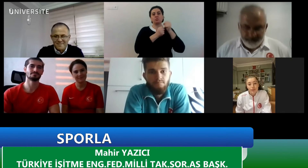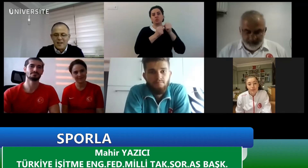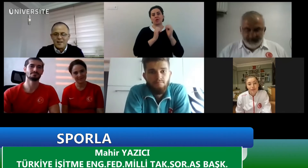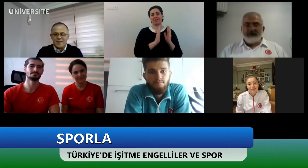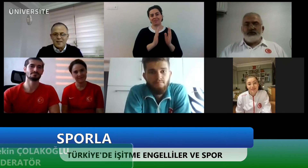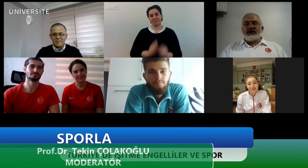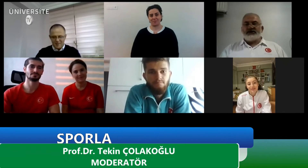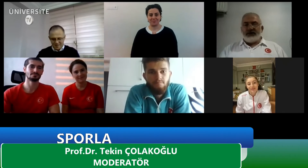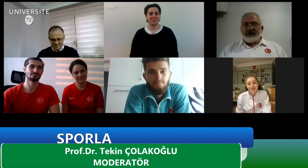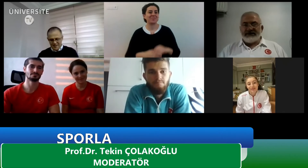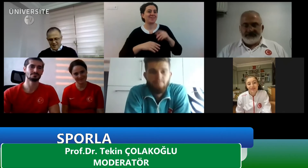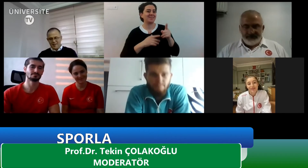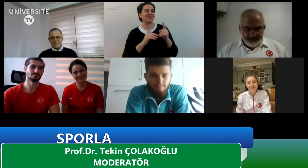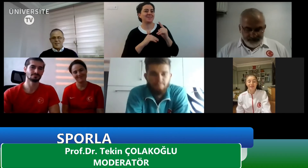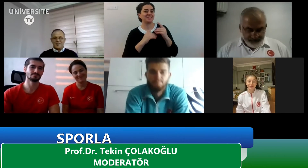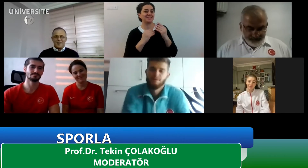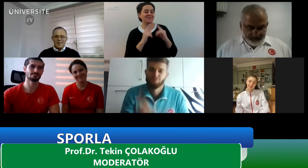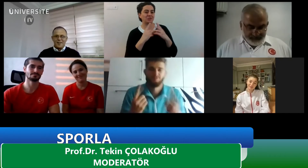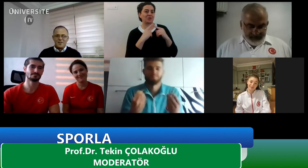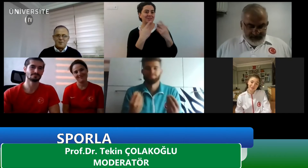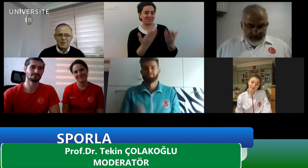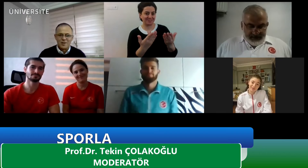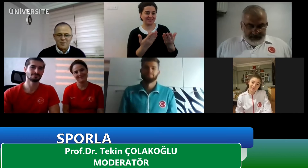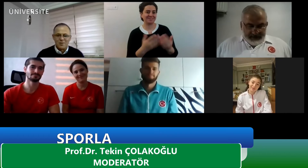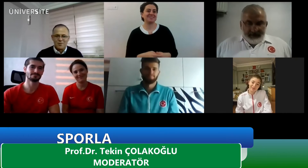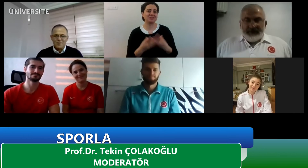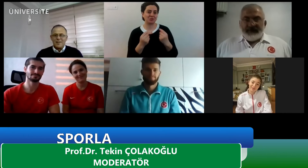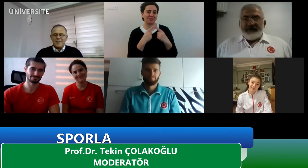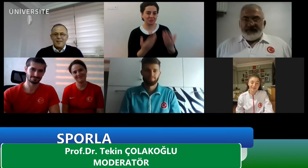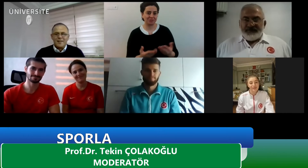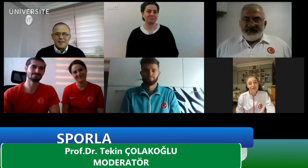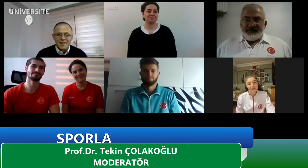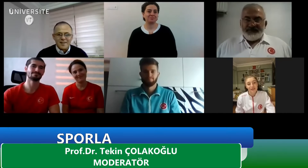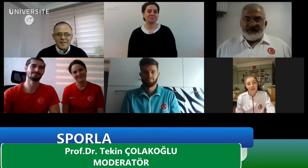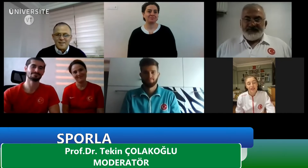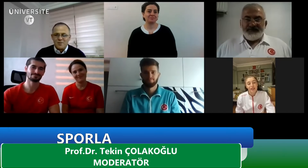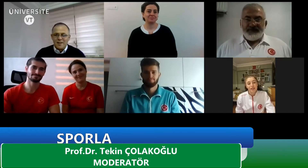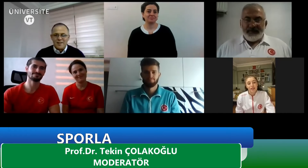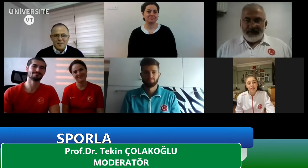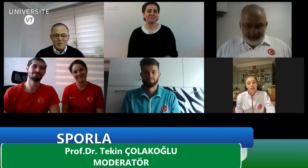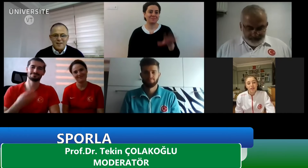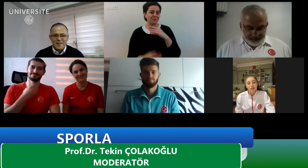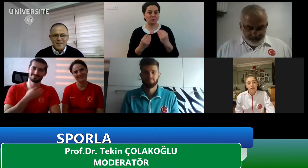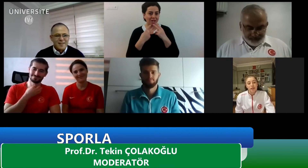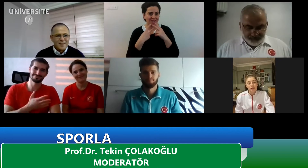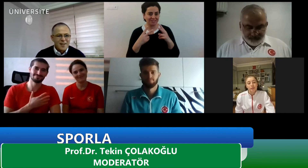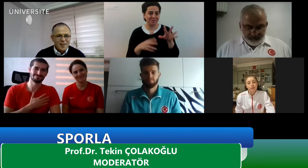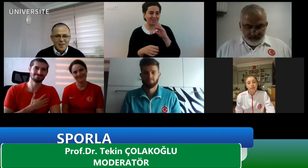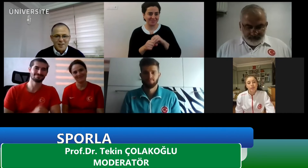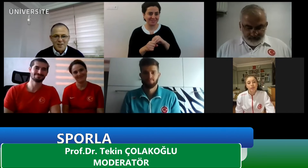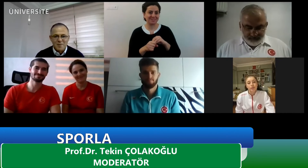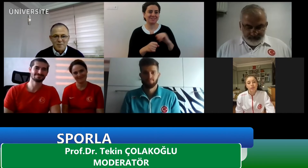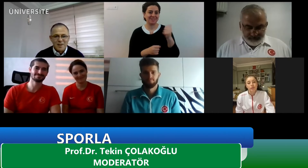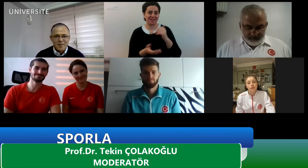hocam. Eline sağlık başkanım. Elinize sağlık, elinize sağlık. Çok teşekkür ediyoruz. Güzel açıklamalarınızdan